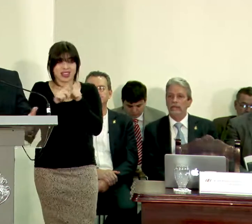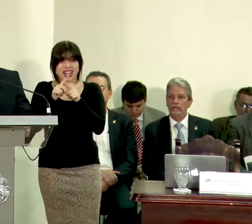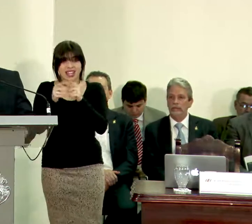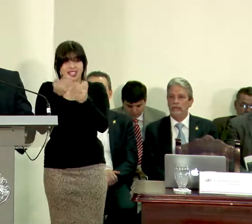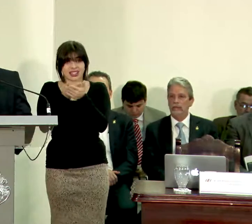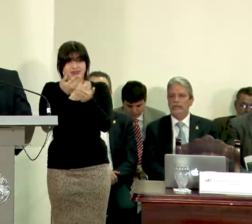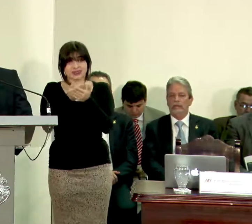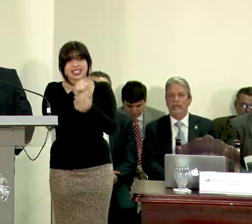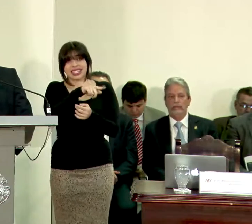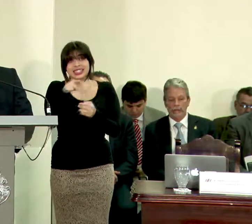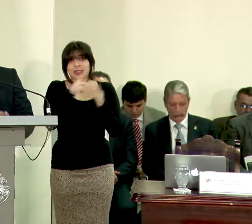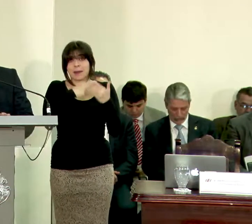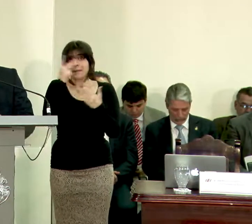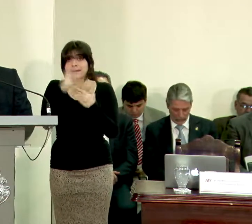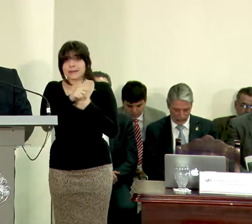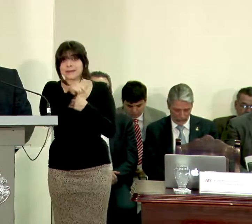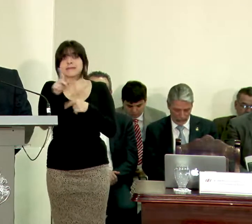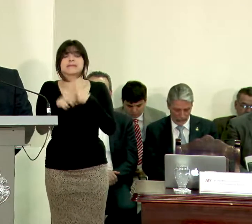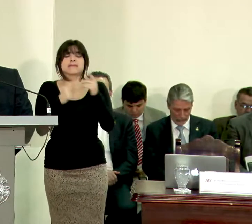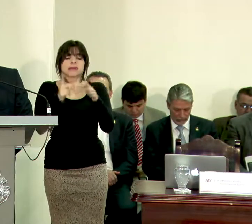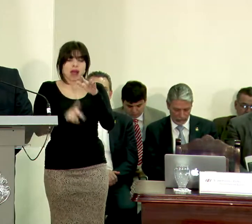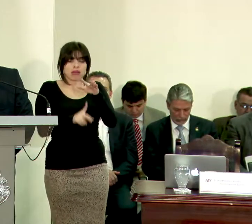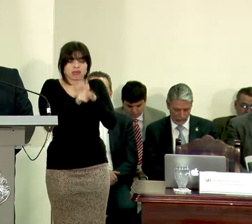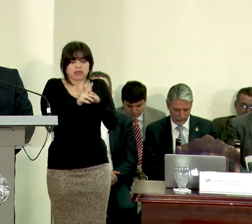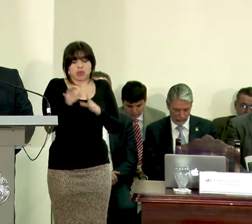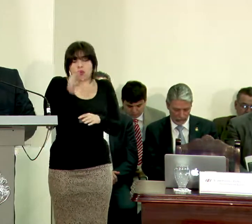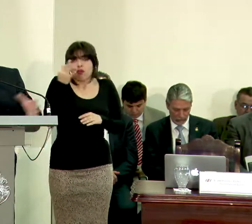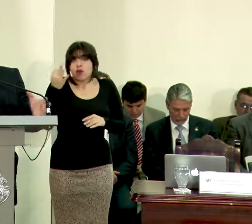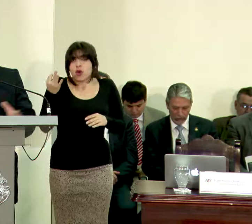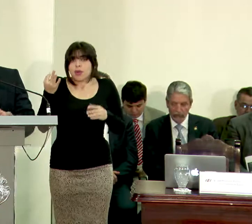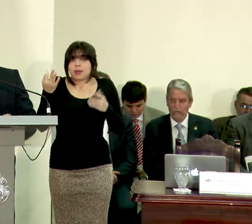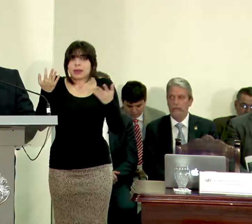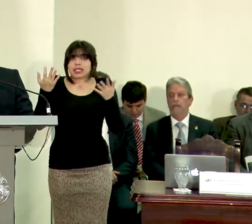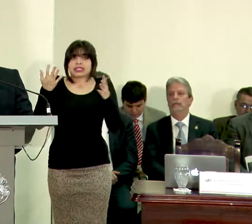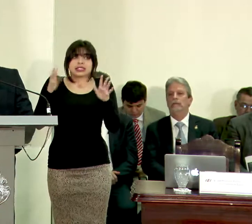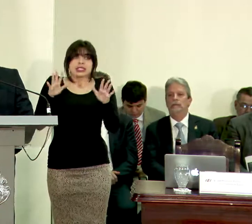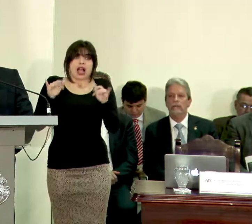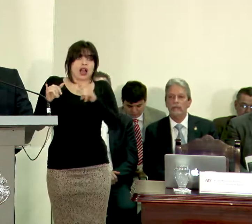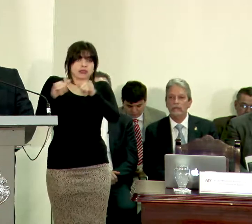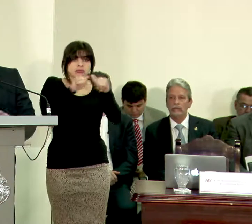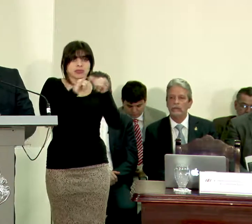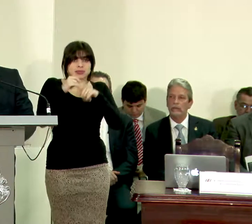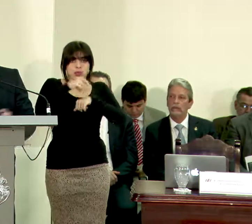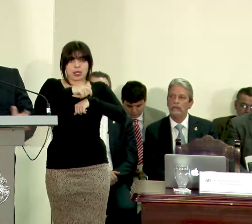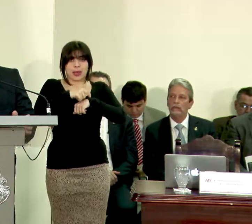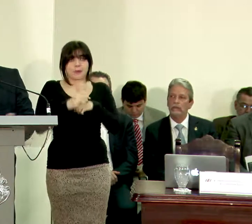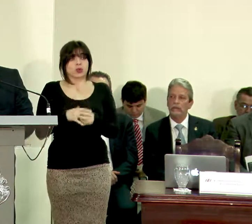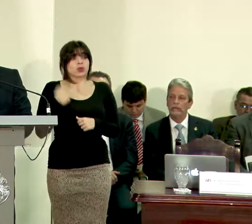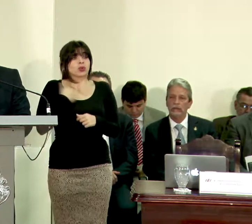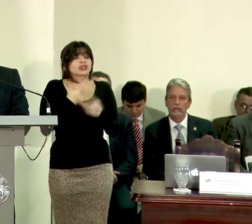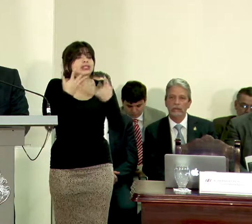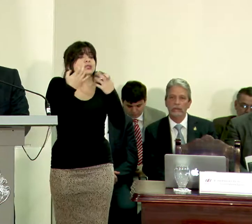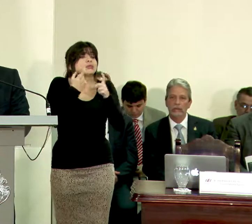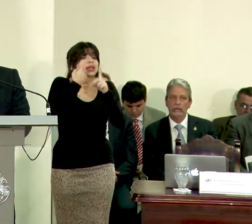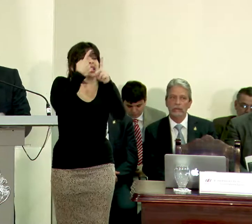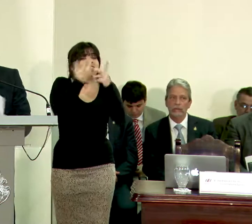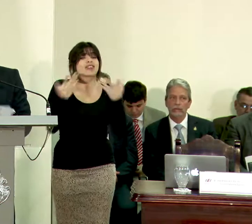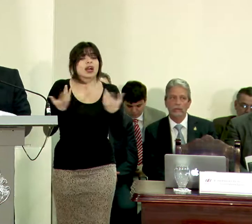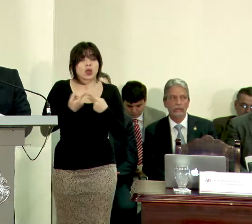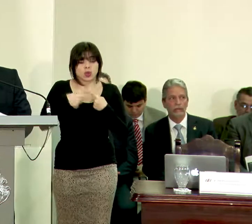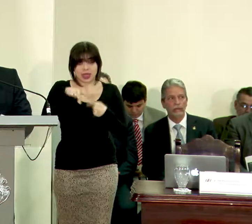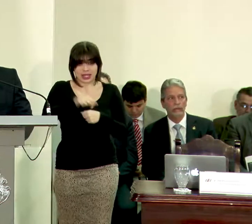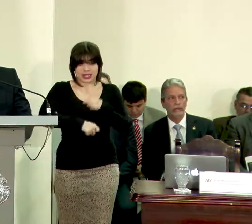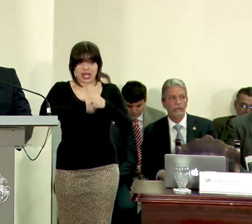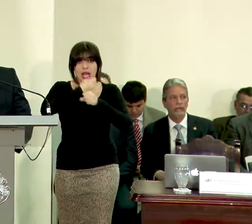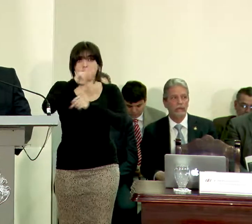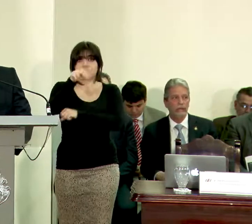licitaciones, muchos de estos planes van a surgir de manera ya al unísono. Nuestra expectativa, entonces, es que durante este